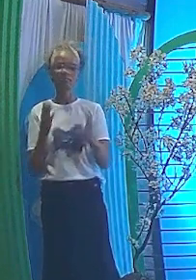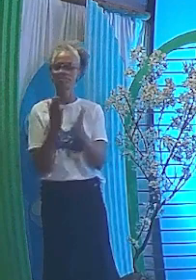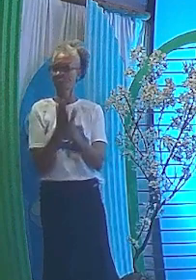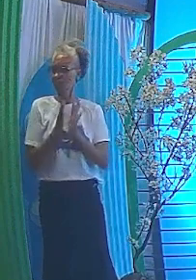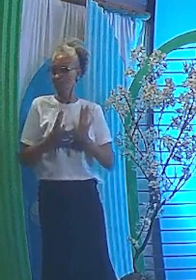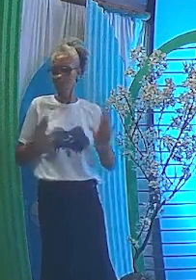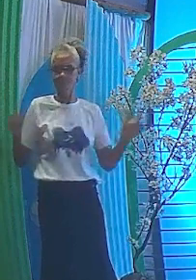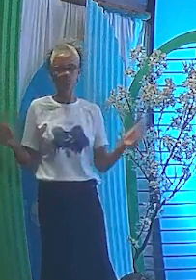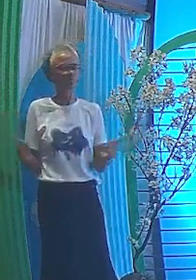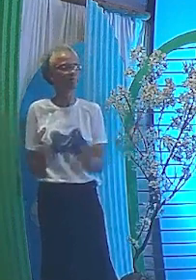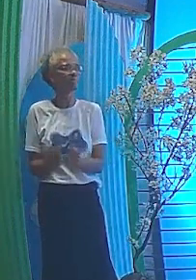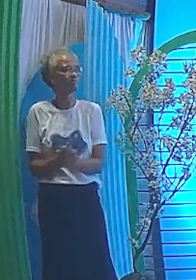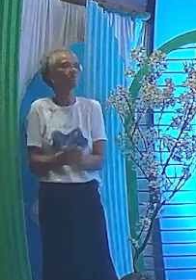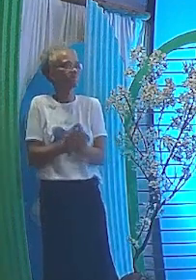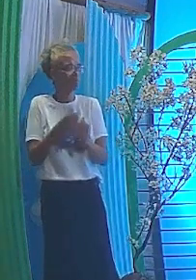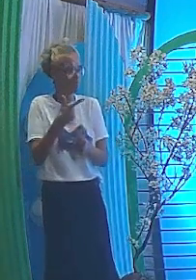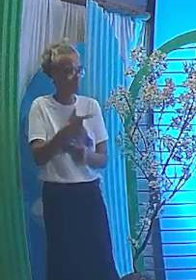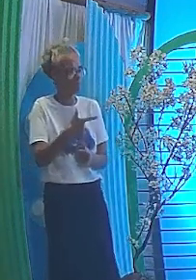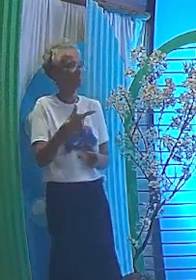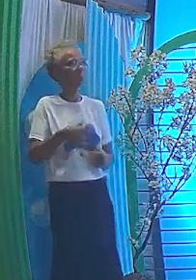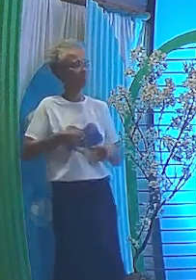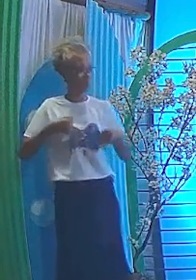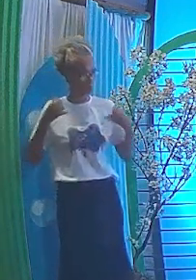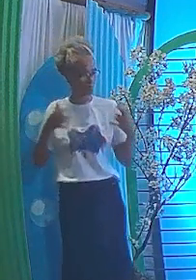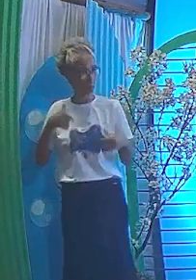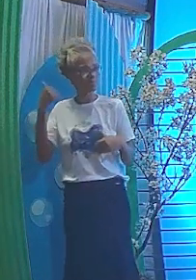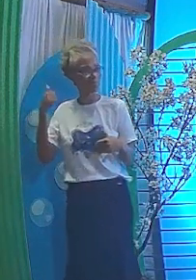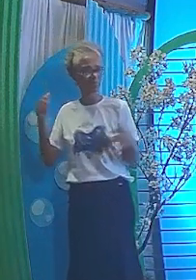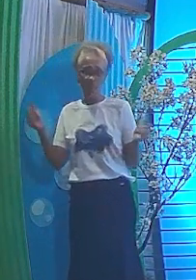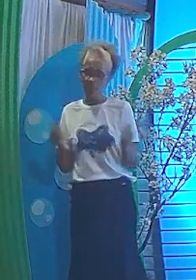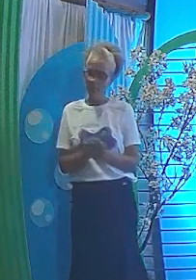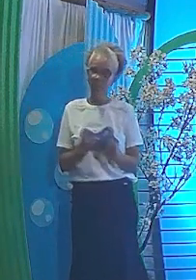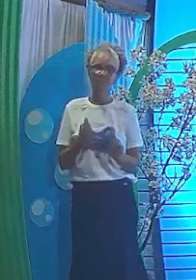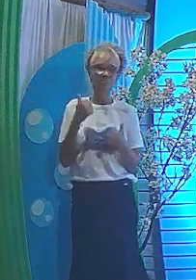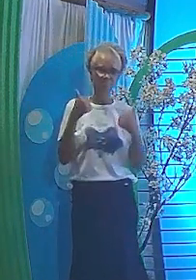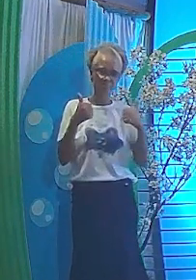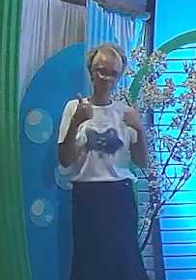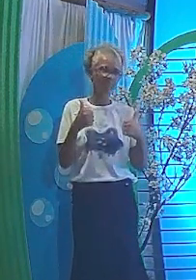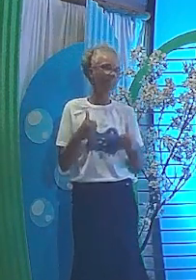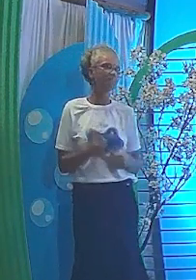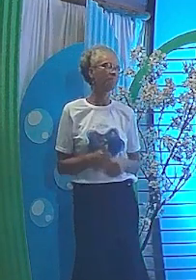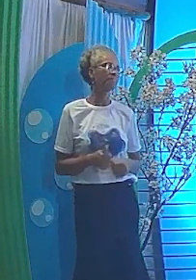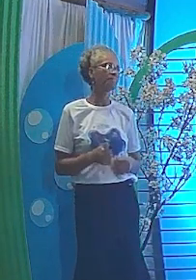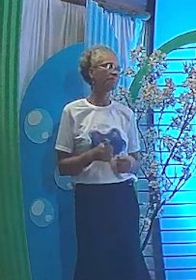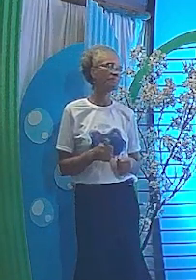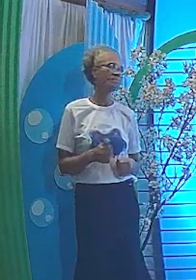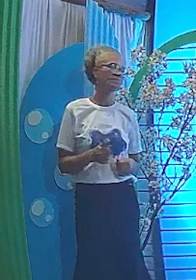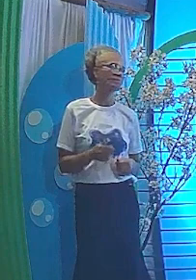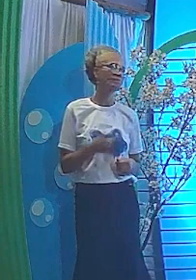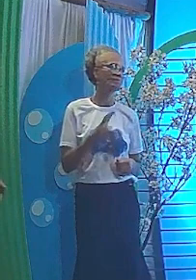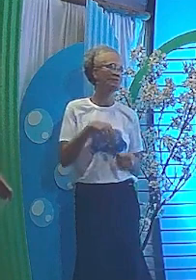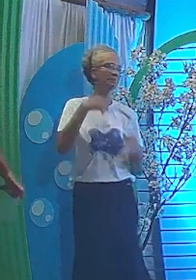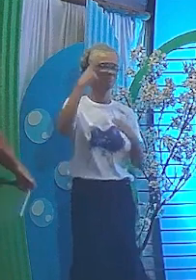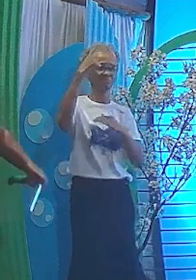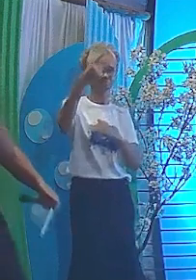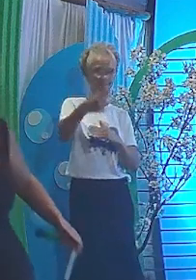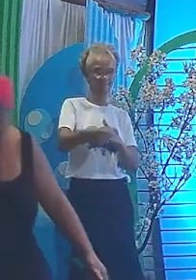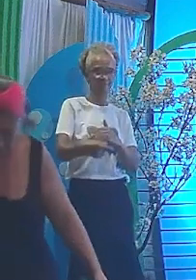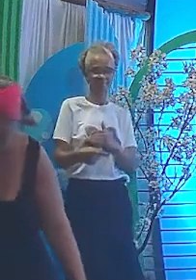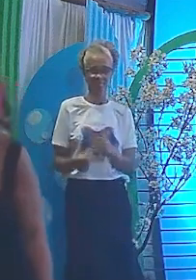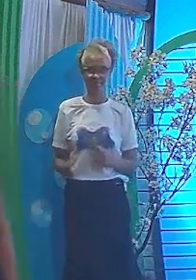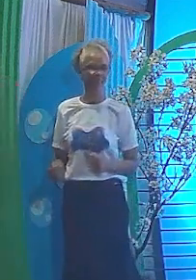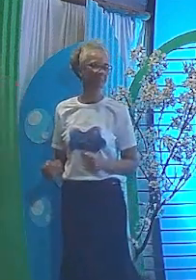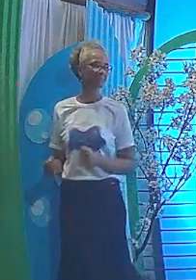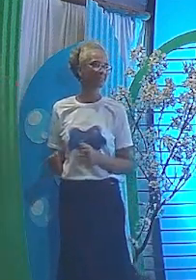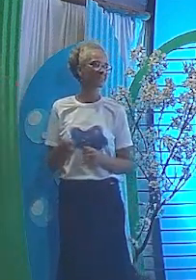juntos assim, nesse trabalho há 2 anos. E a gente espera que vocês aproveitem bastante. Eu não vou pular a parte da descrição,